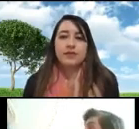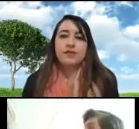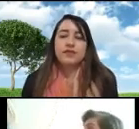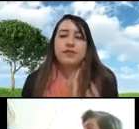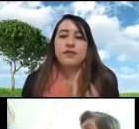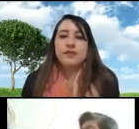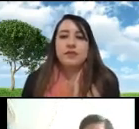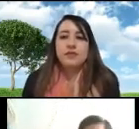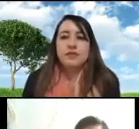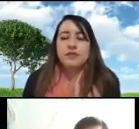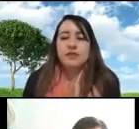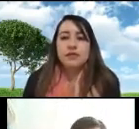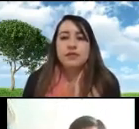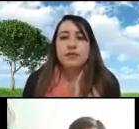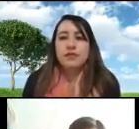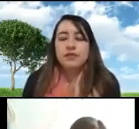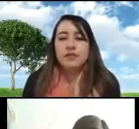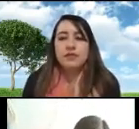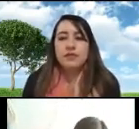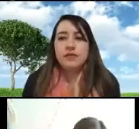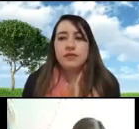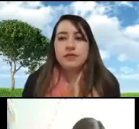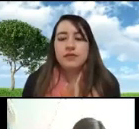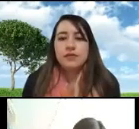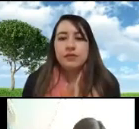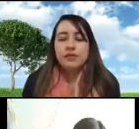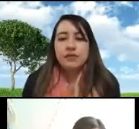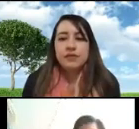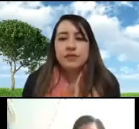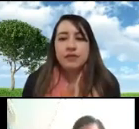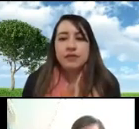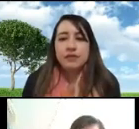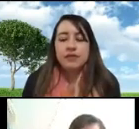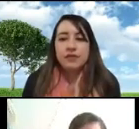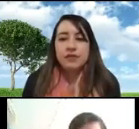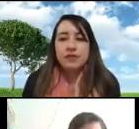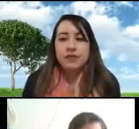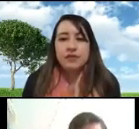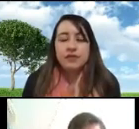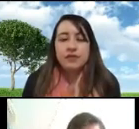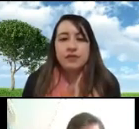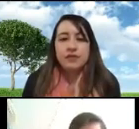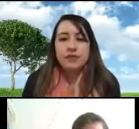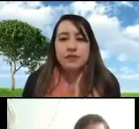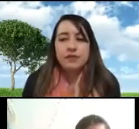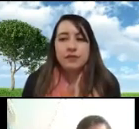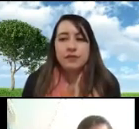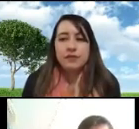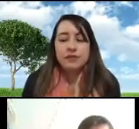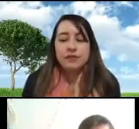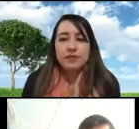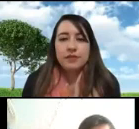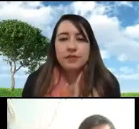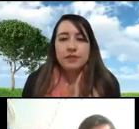Muy bien. Eso quiere decir que están poniendo muchísima atención. ¿Cómo se están sintiendo en casa? ¿Les está gustando? ¿Les gusta la dinámica?